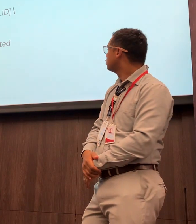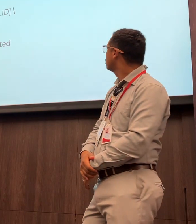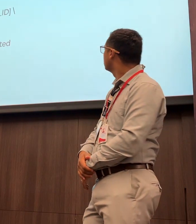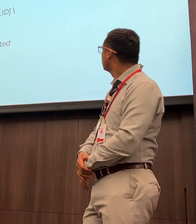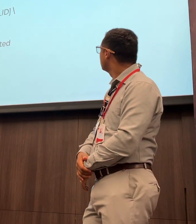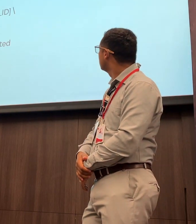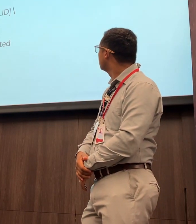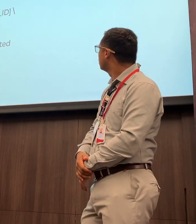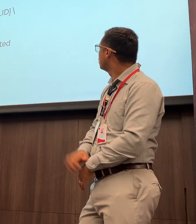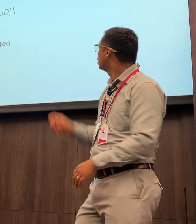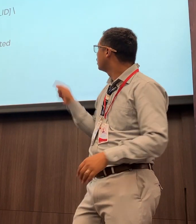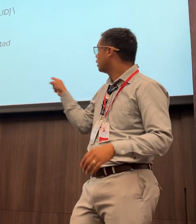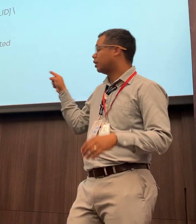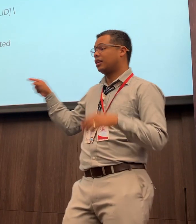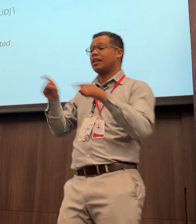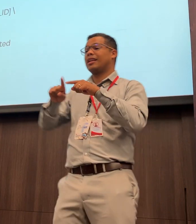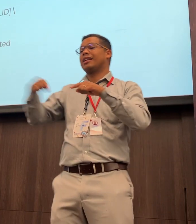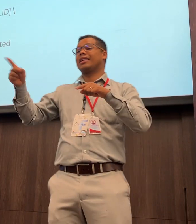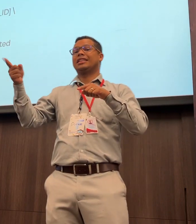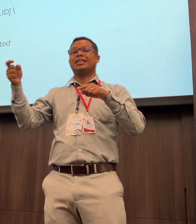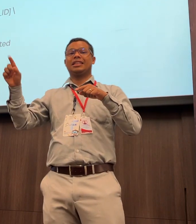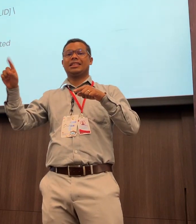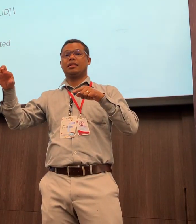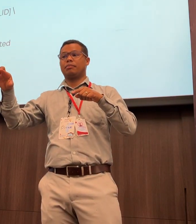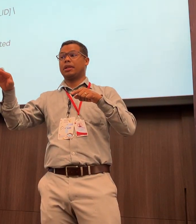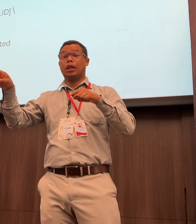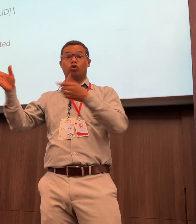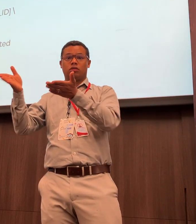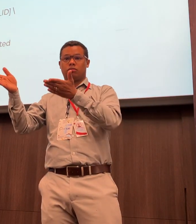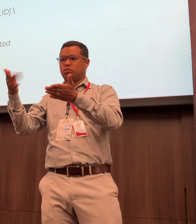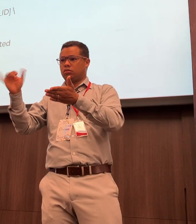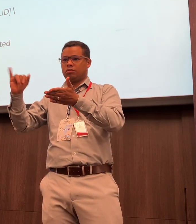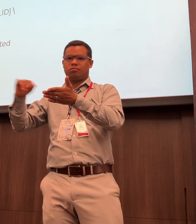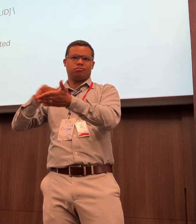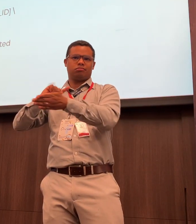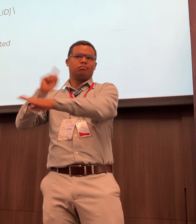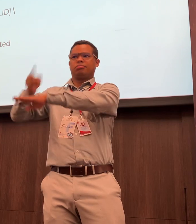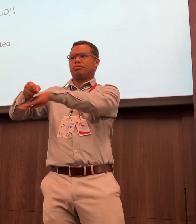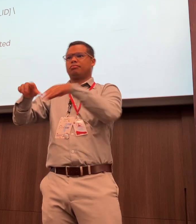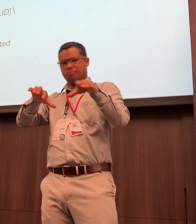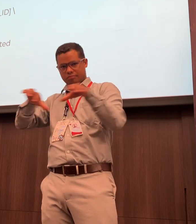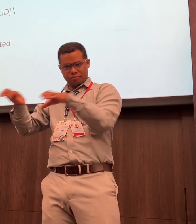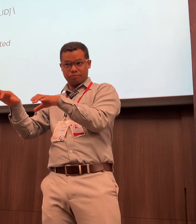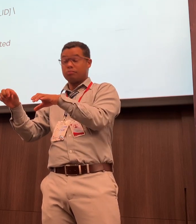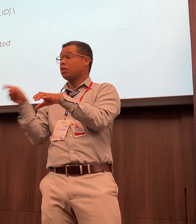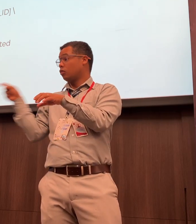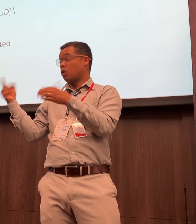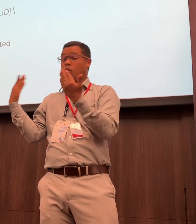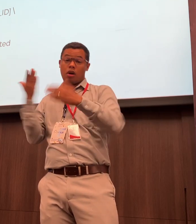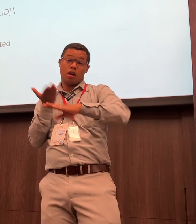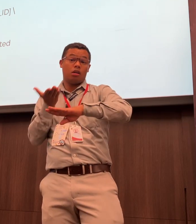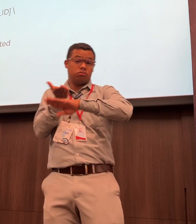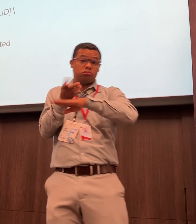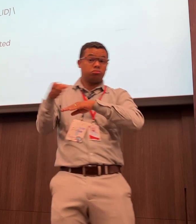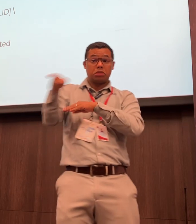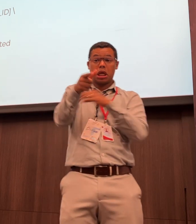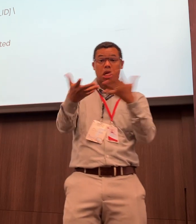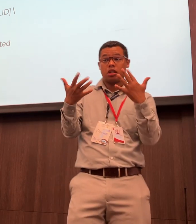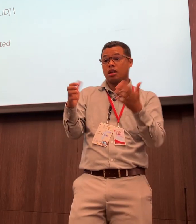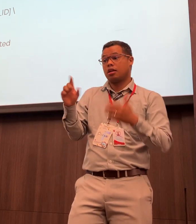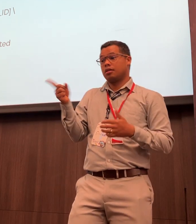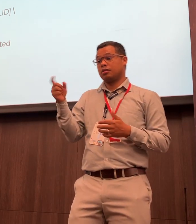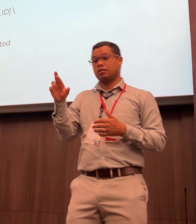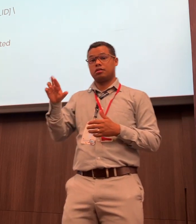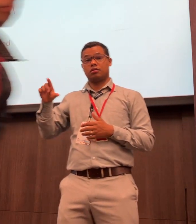en GCP. Y bueno, esto lo quería mostrar porque es una buena opción para desplegar los servidores de gRPC